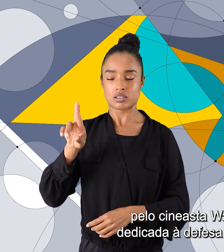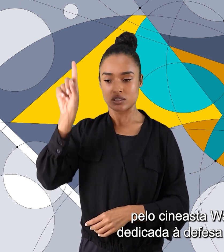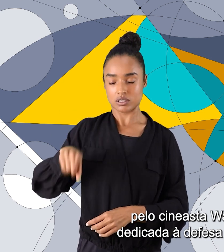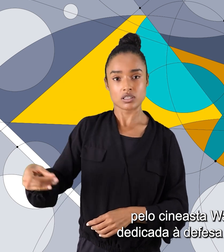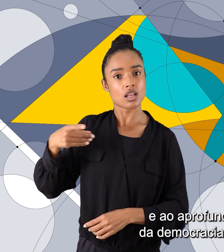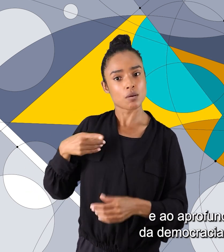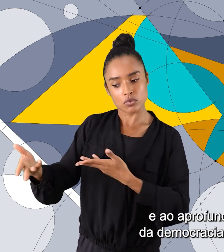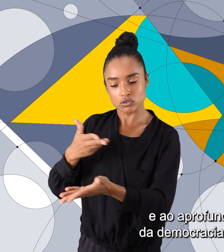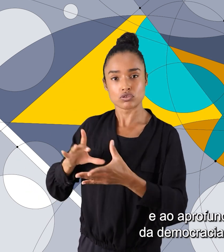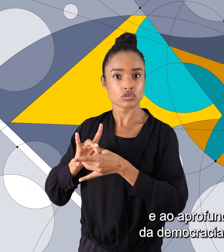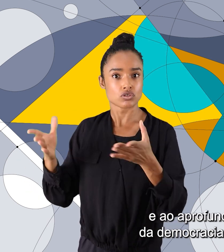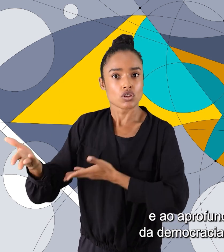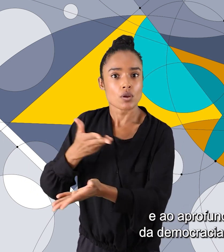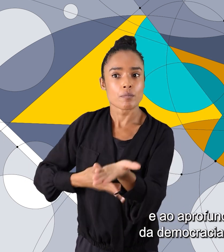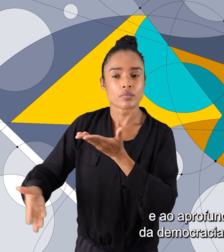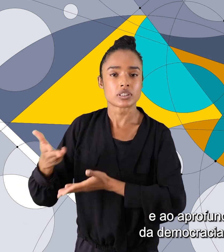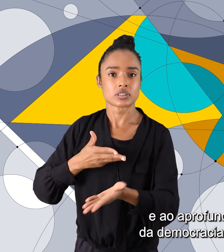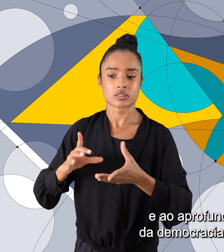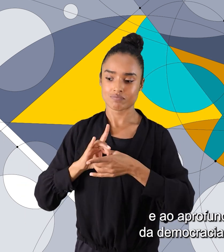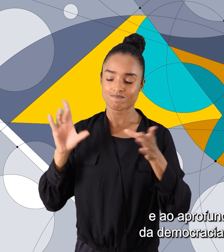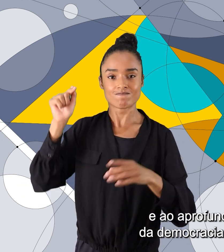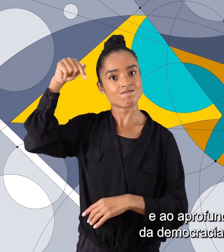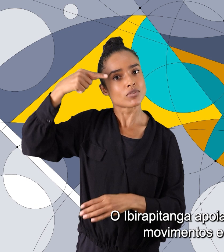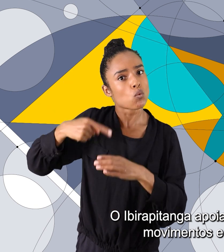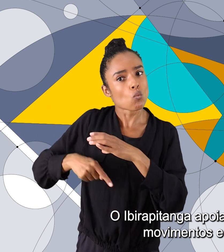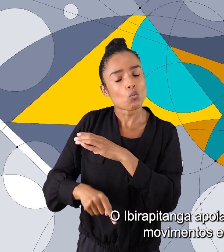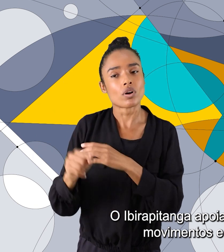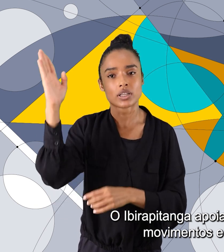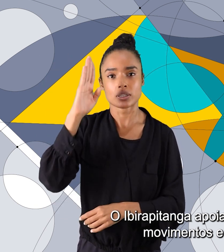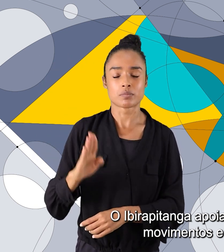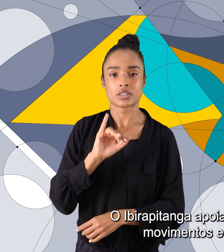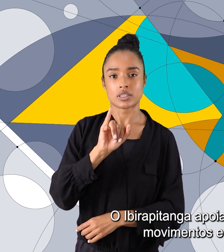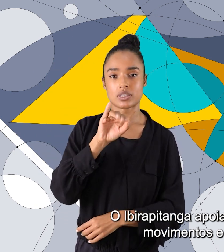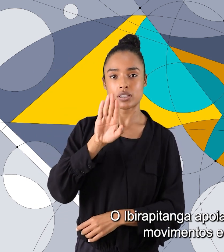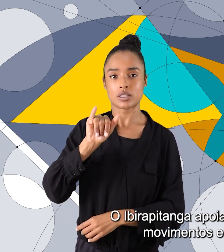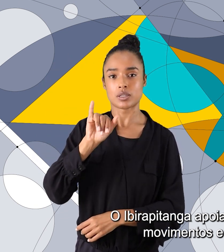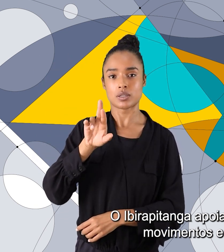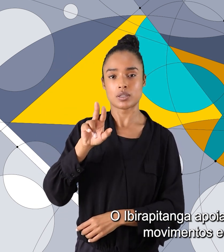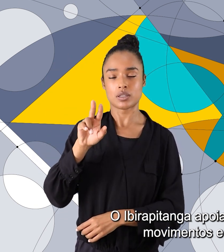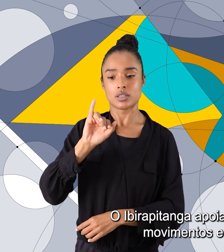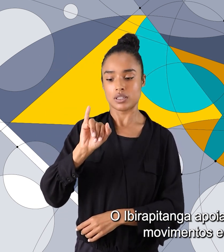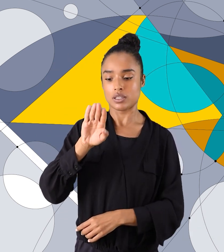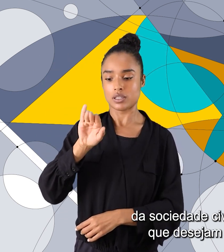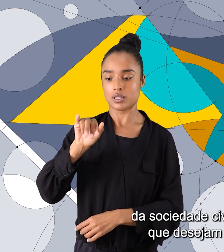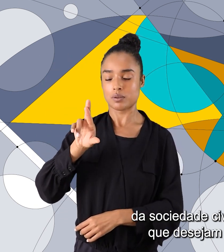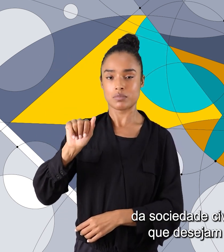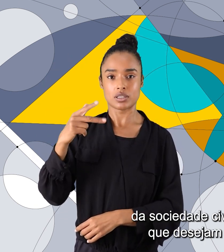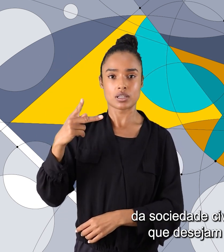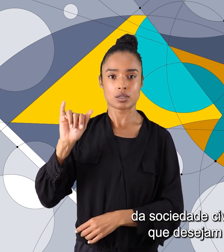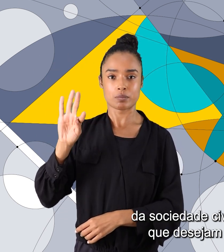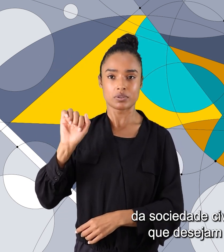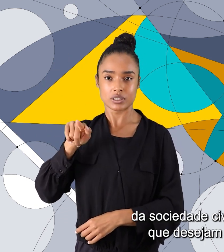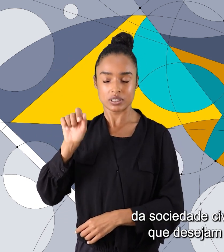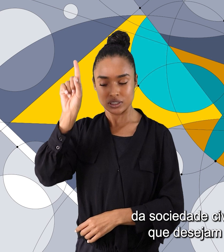de liberdades e ao aprofundamento da democracia no Brasil. O Ibirapitanga apoia organizações, movimentos e coletivos da sociedade